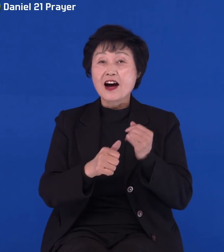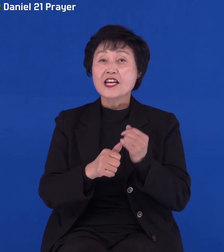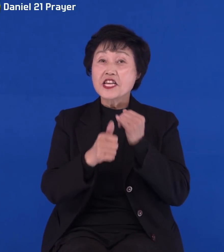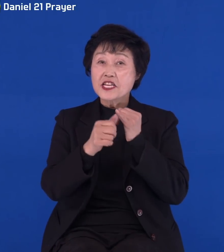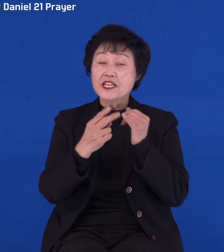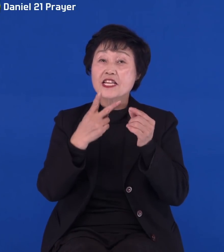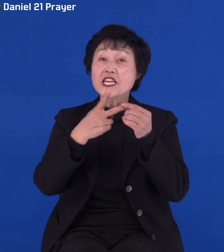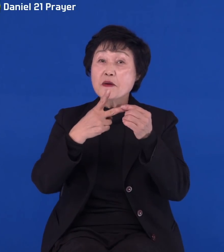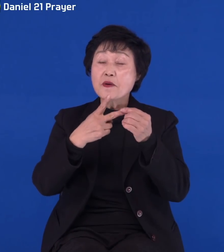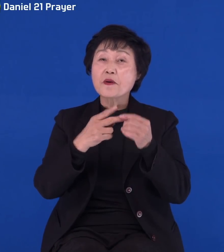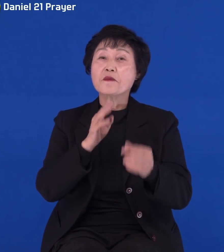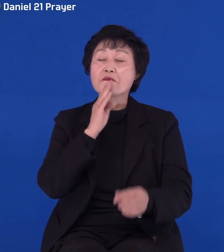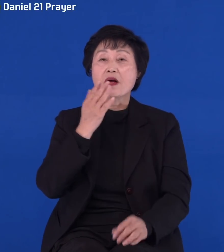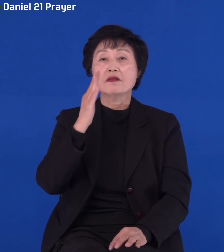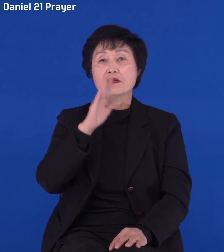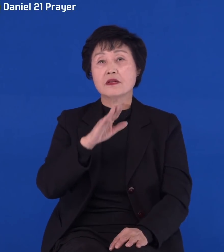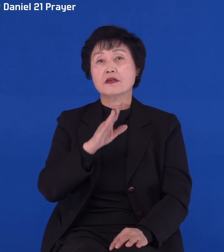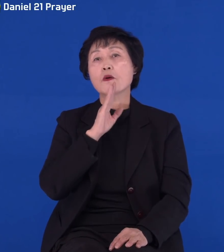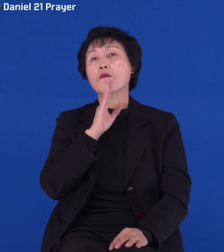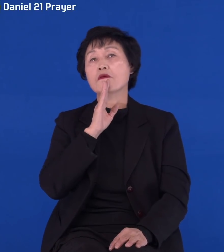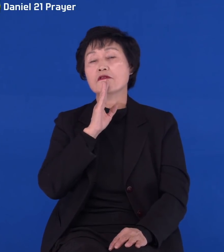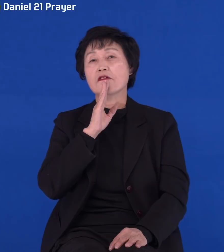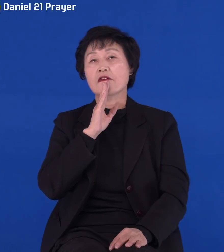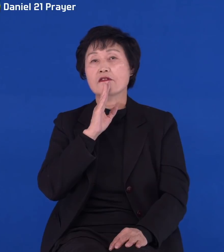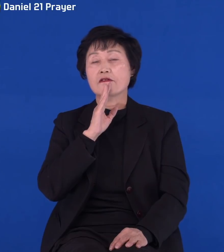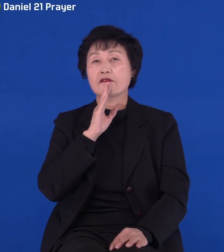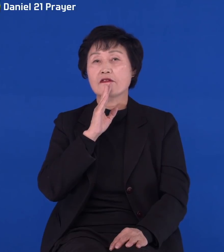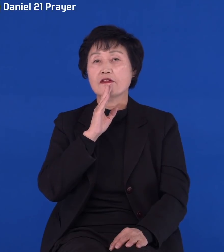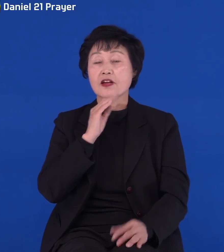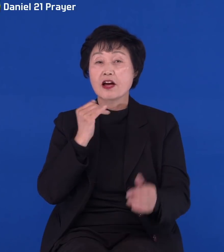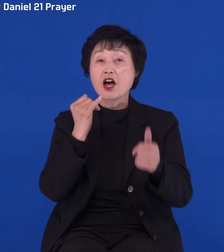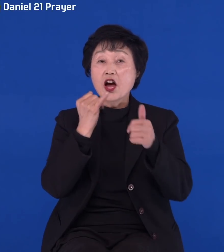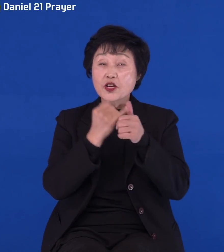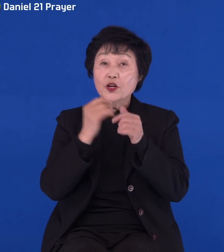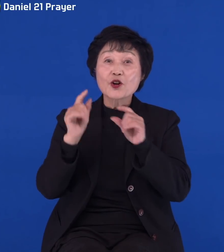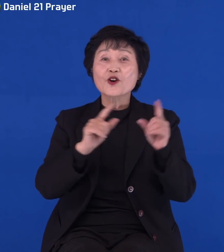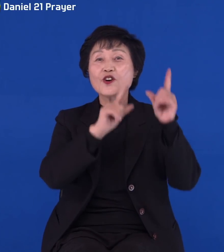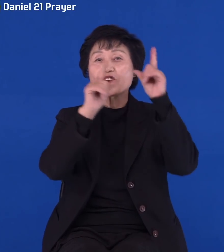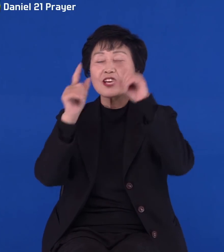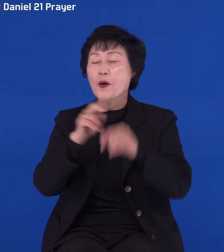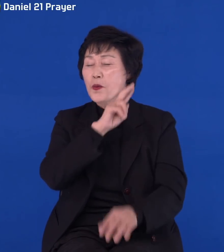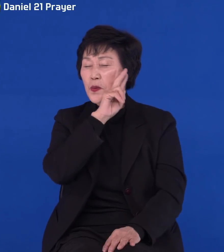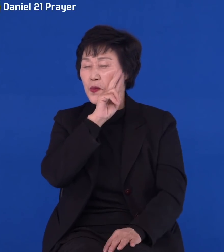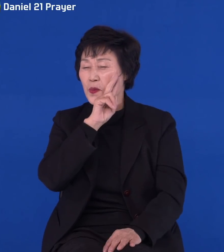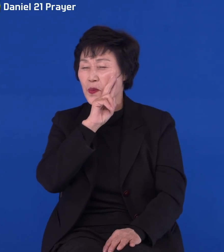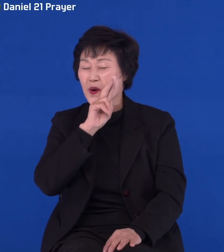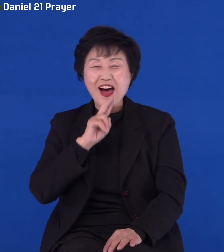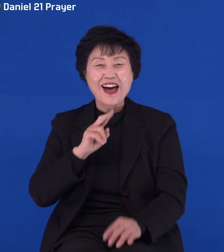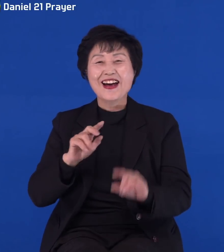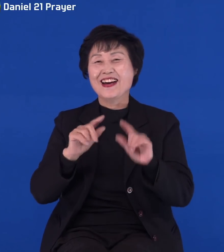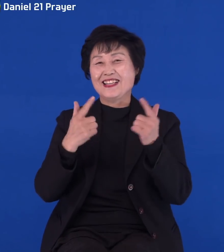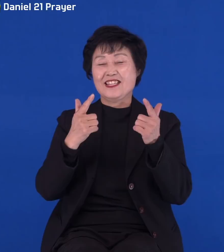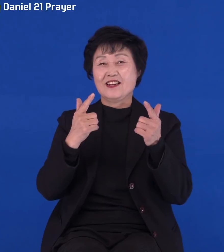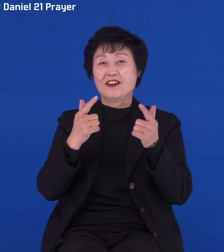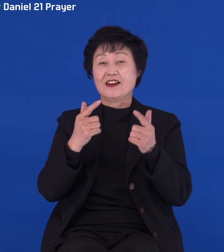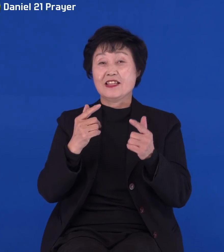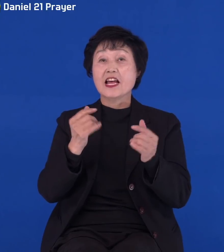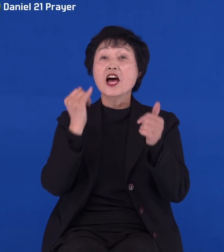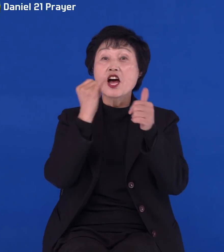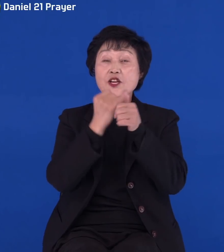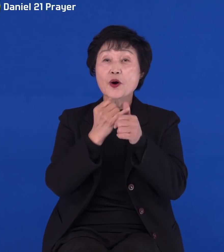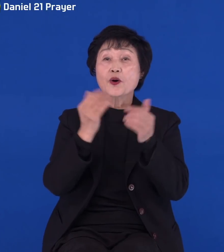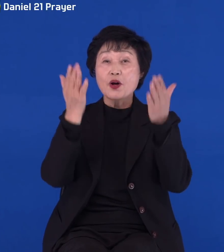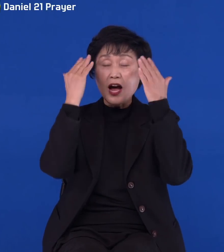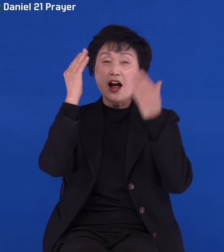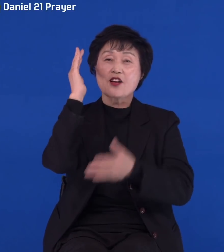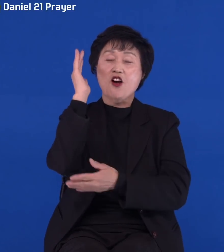2번인데 여러분, 이거는 진실입니다. 뭐냐면은 그렇다고 해서 결혼 생활이 순탄한 건 아닙니다. 제가 결혼학교 강사인데요,